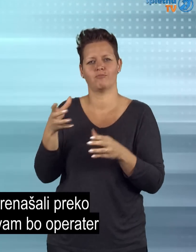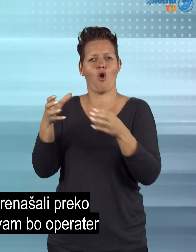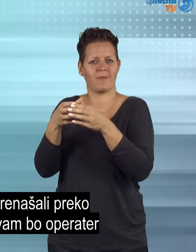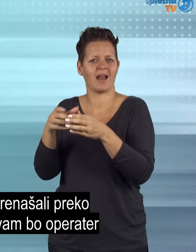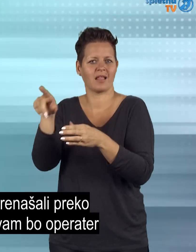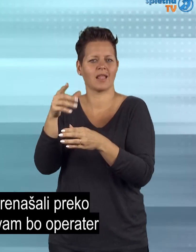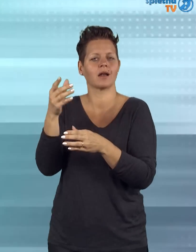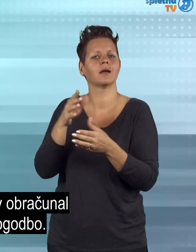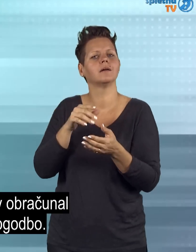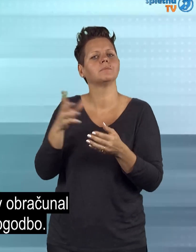pogodbo.